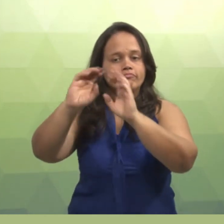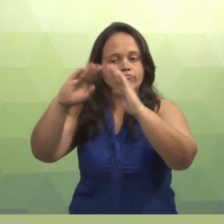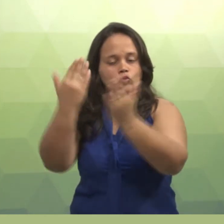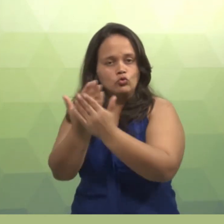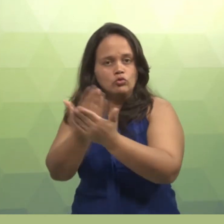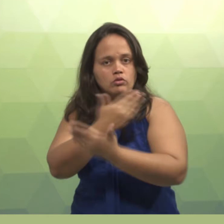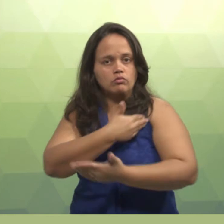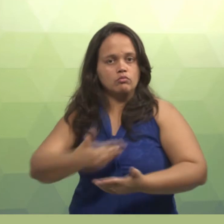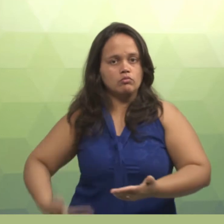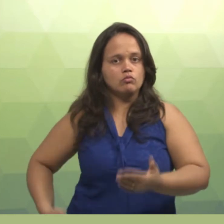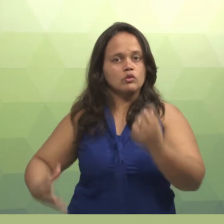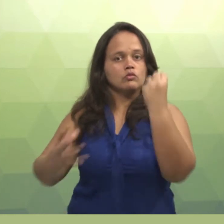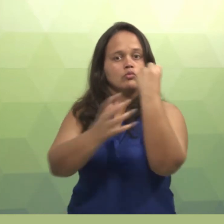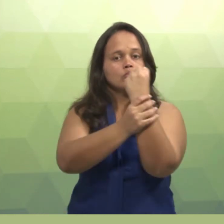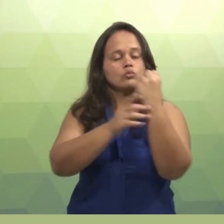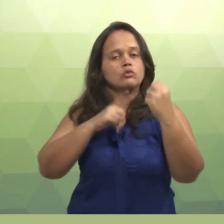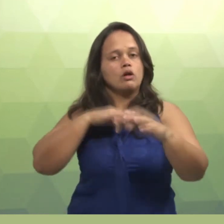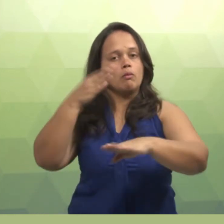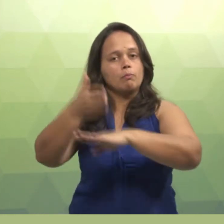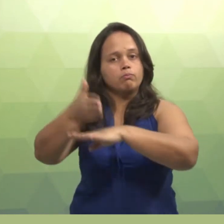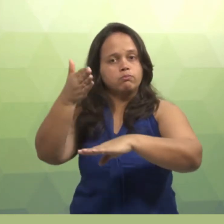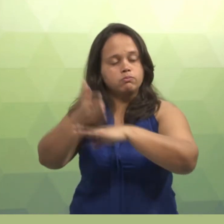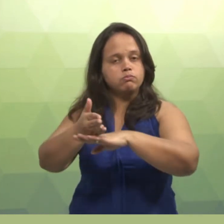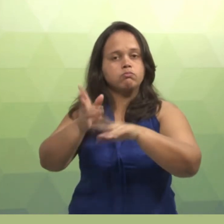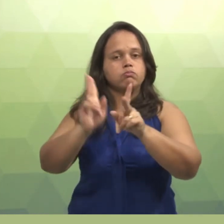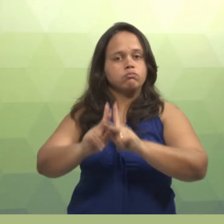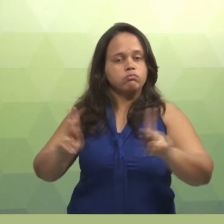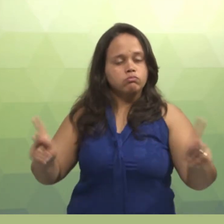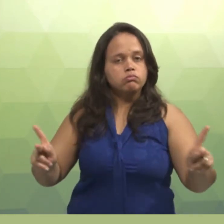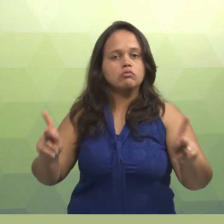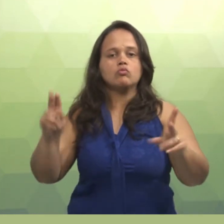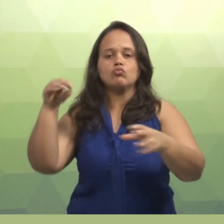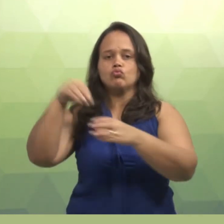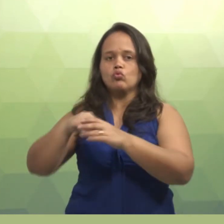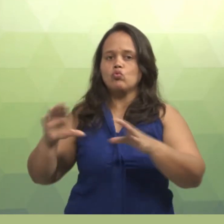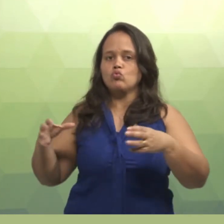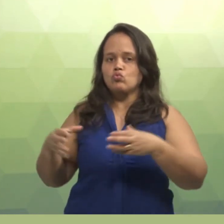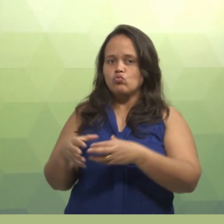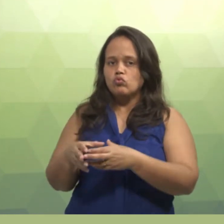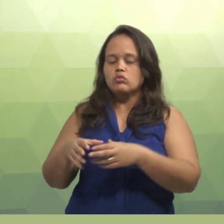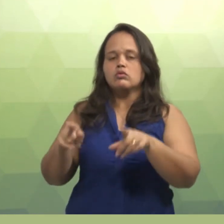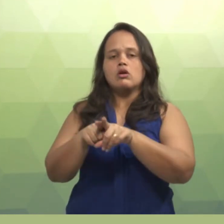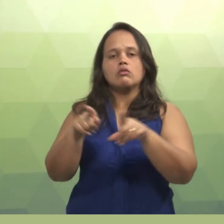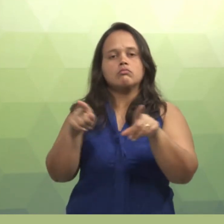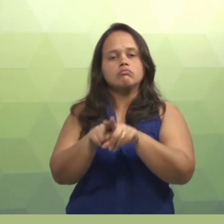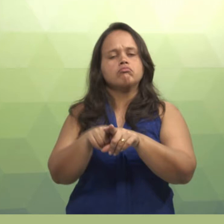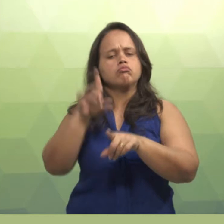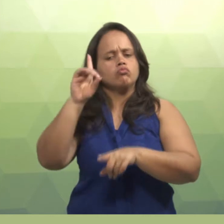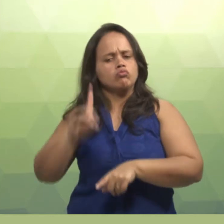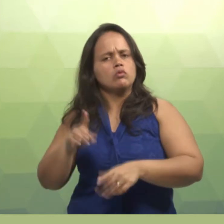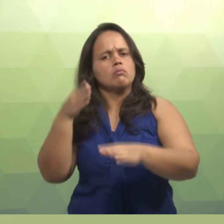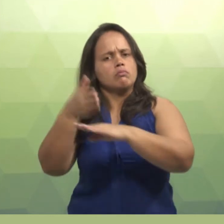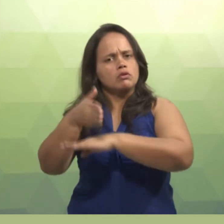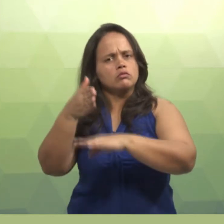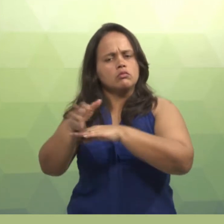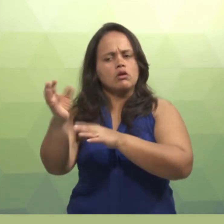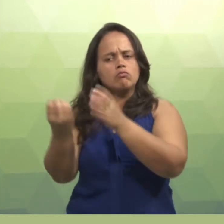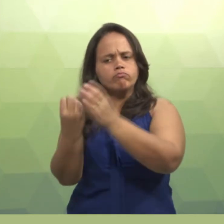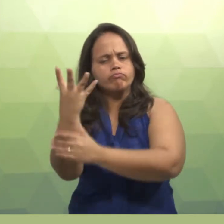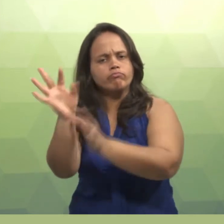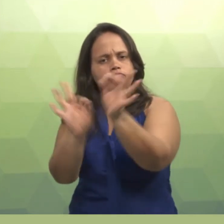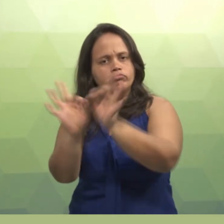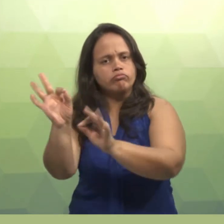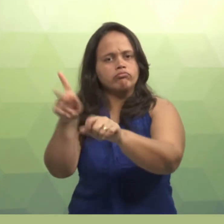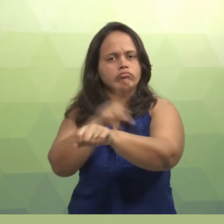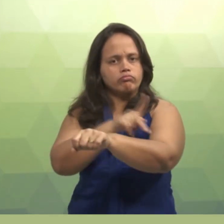instituições públicas deve ser assegurada com base na participação dos docentes em conselhos e no direito de participação